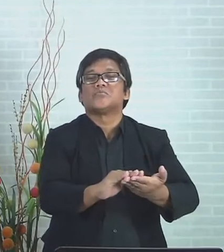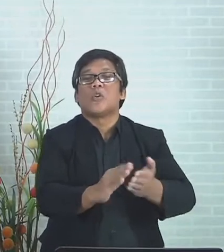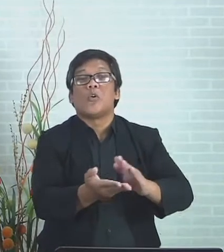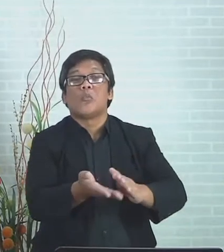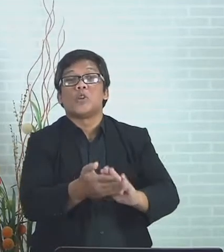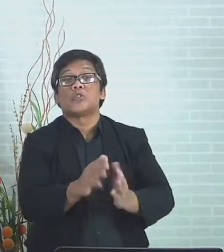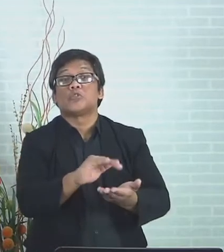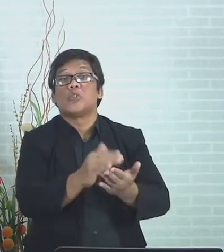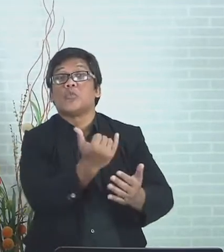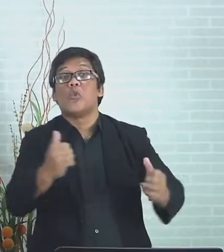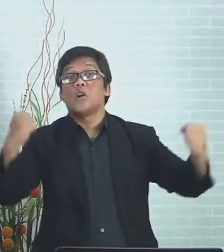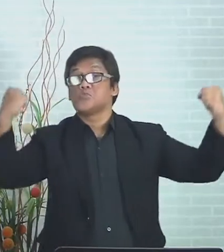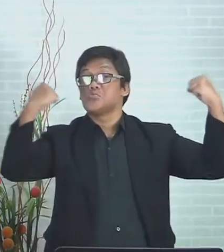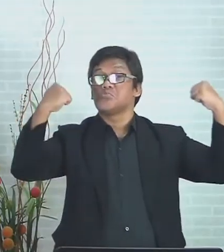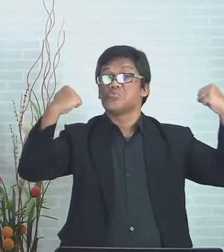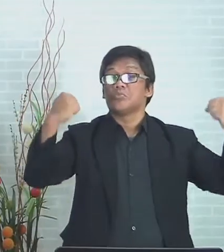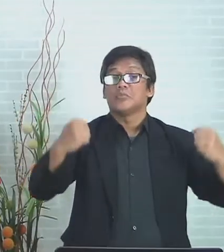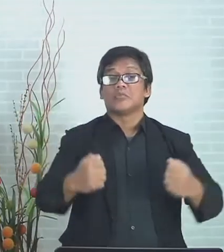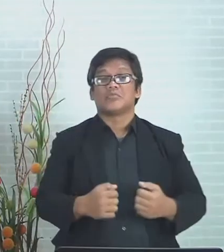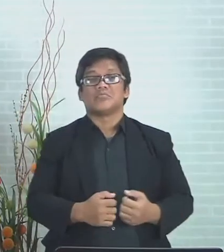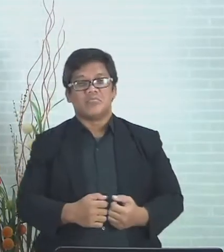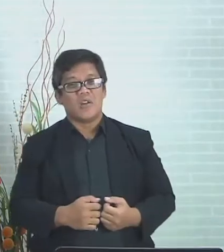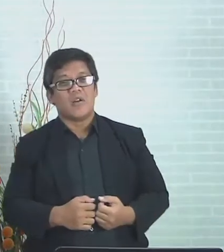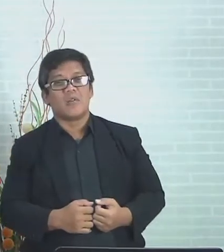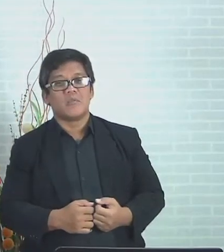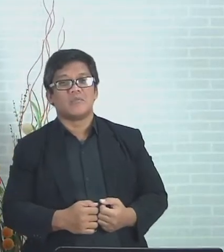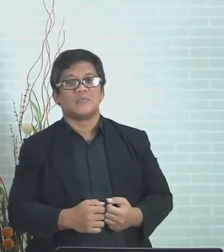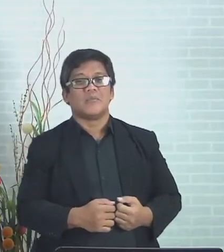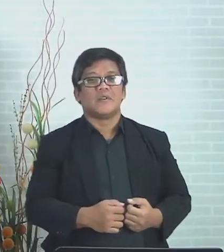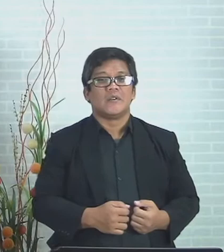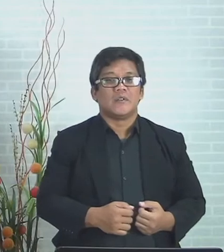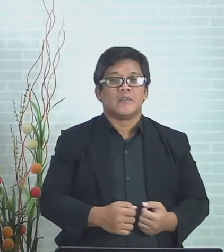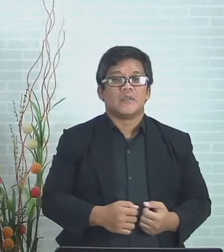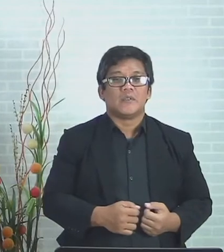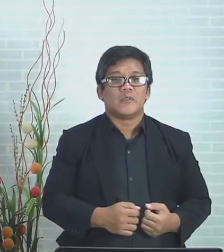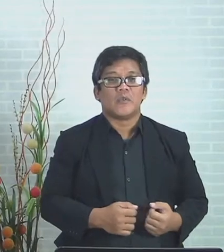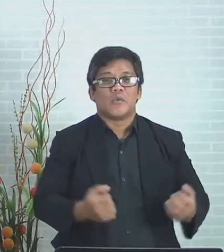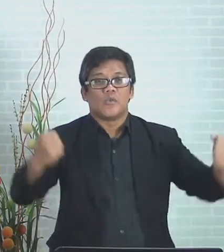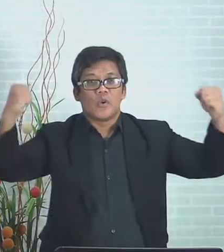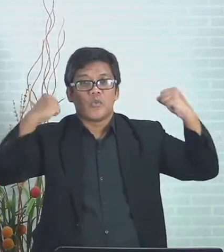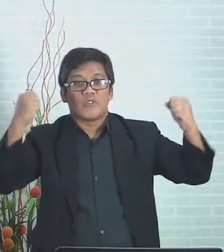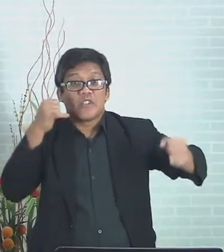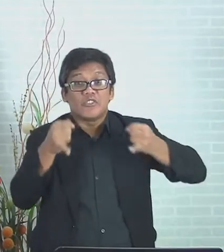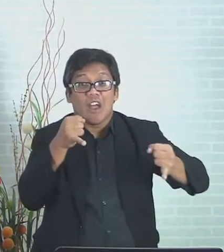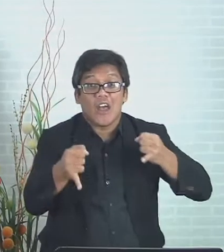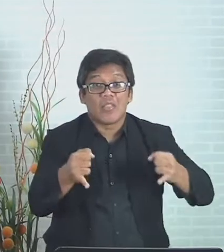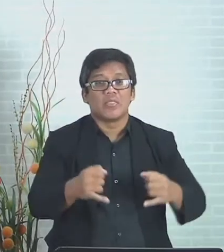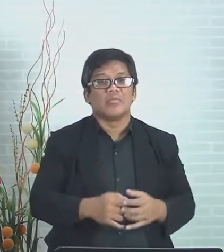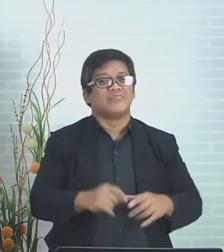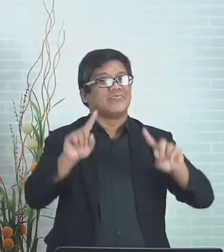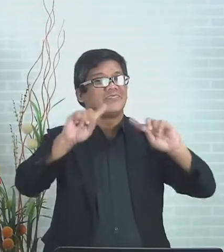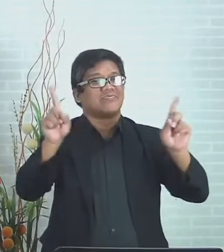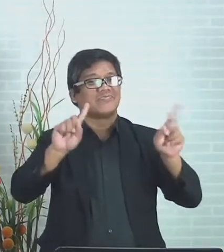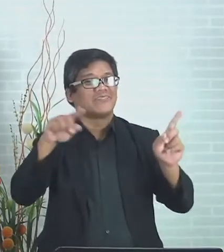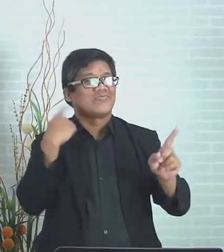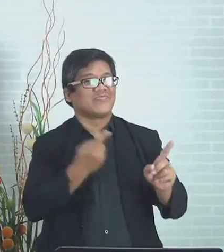punya pengaruh di bangsa ini atau mungkin punya kekuatan dibangsa ini atau mungkin kekuatan sejahat mungkin tapi kita